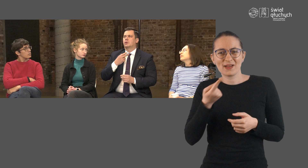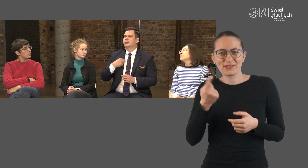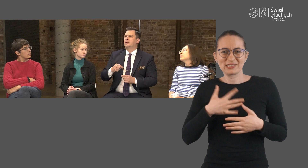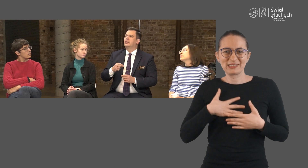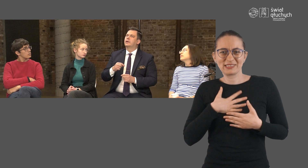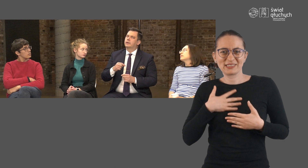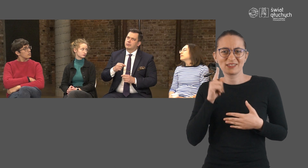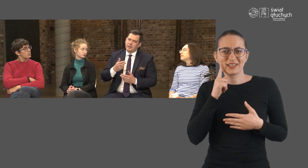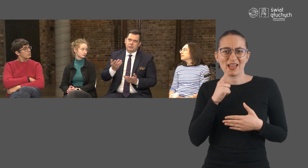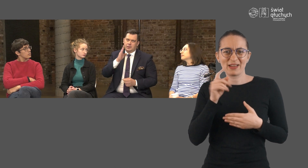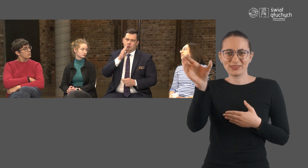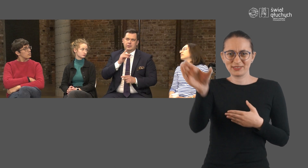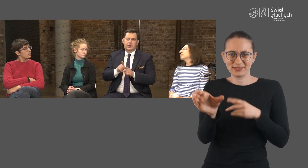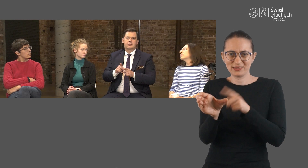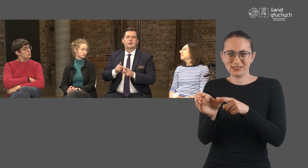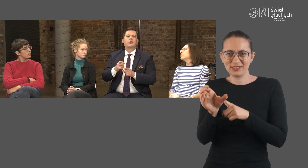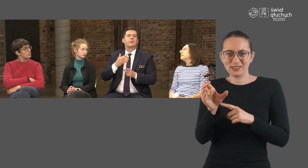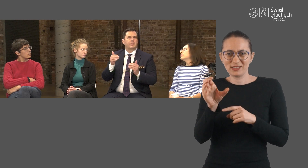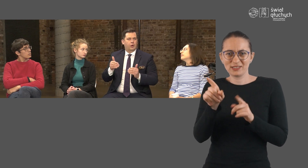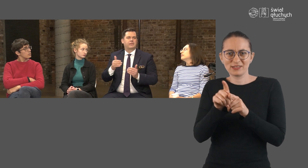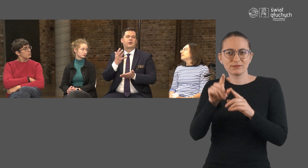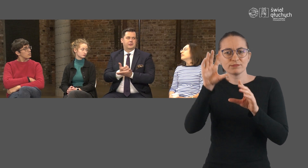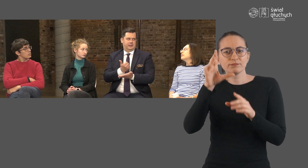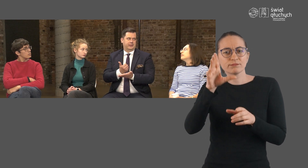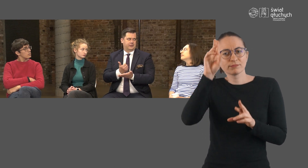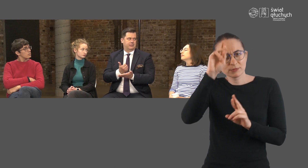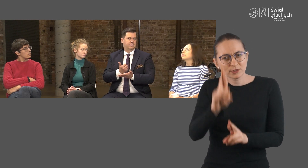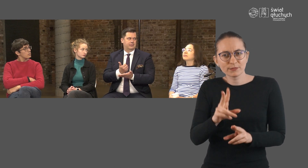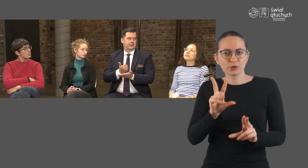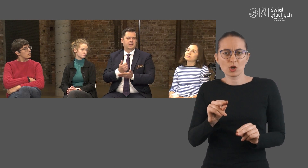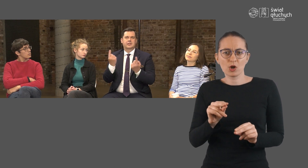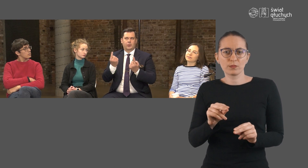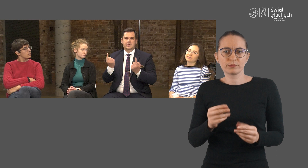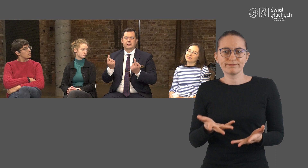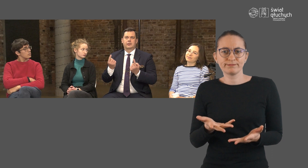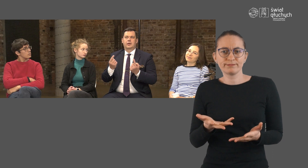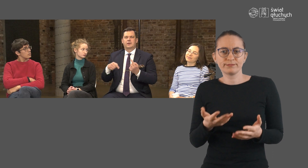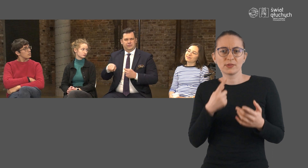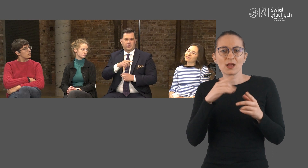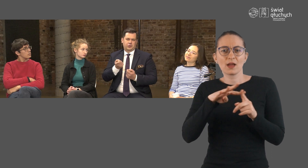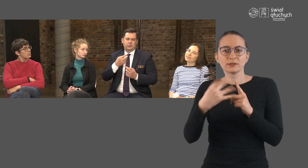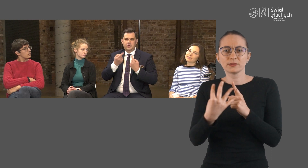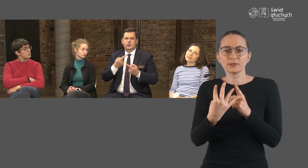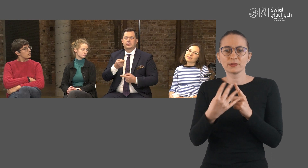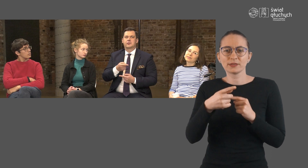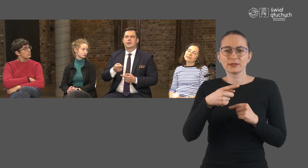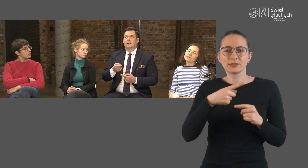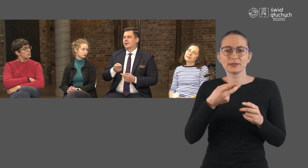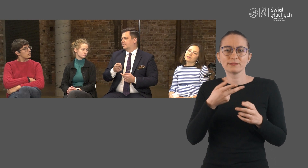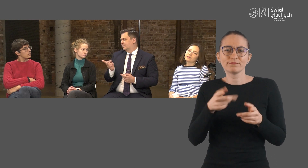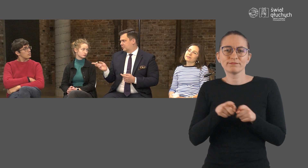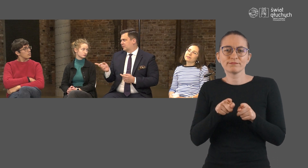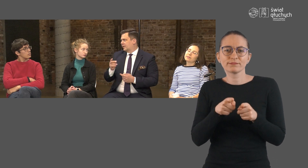że głuche osoby, nie wiem, czy nie słyszące też, mogą wykorzystywać, nie? Sytuację. Wy troszkę mówiliście o tym,